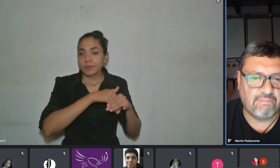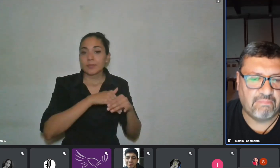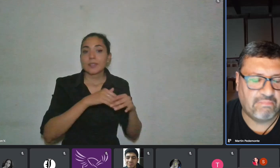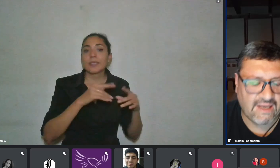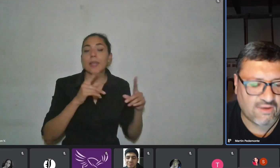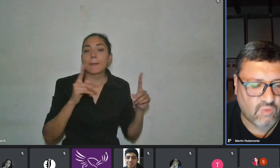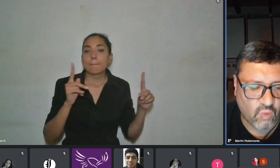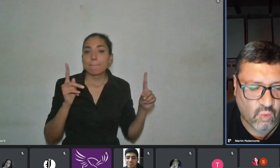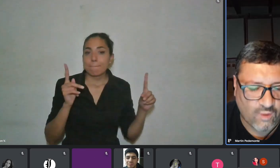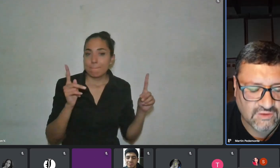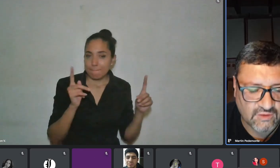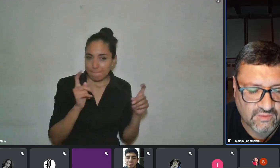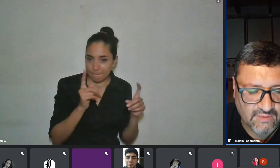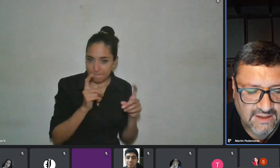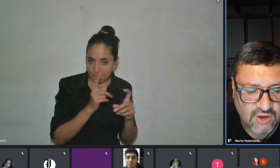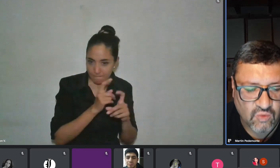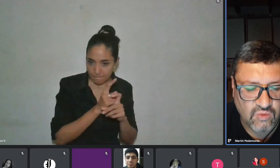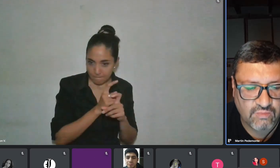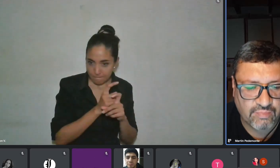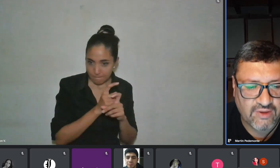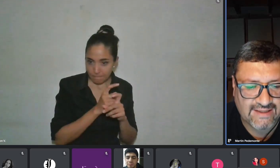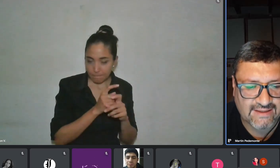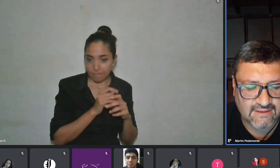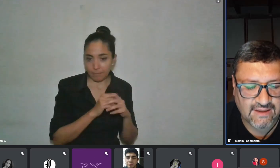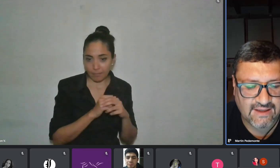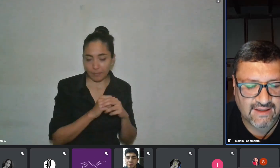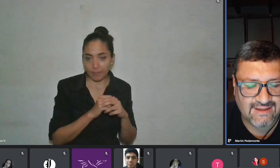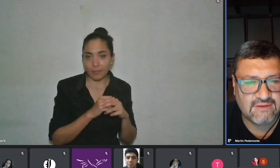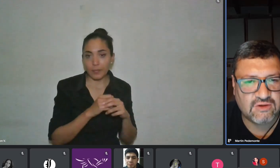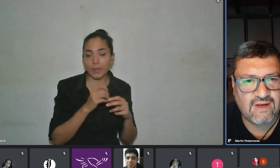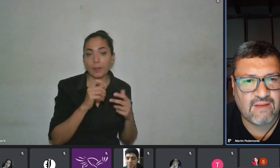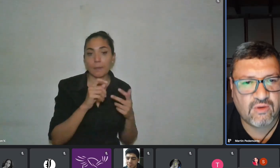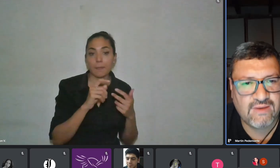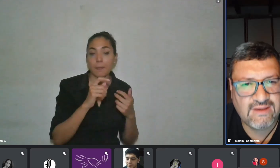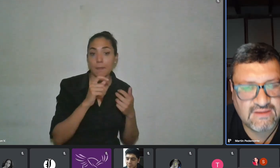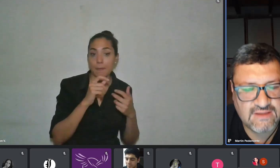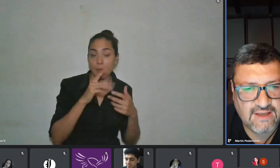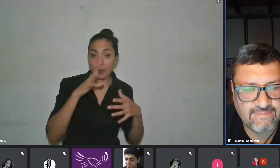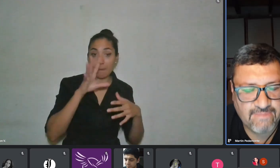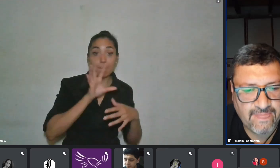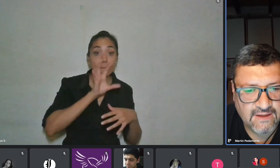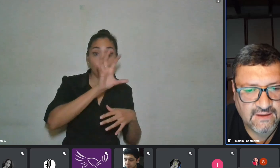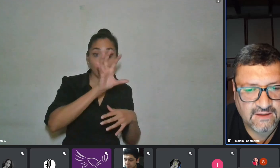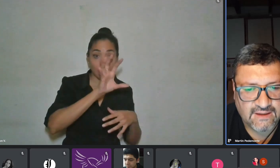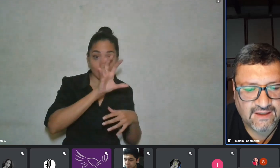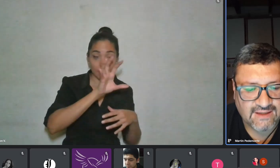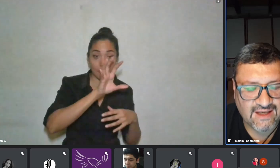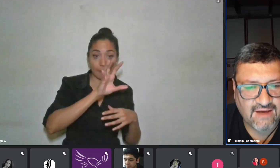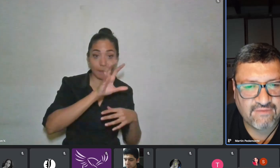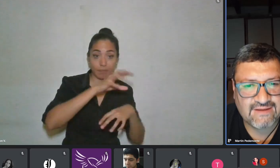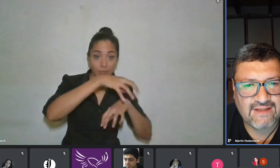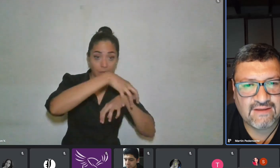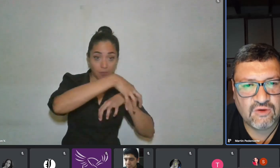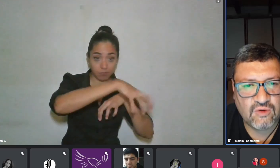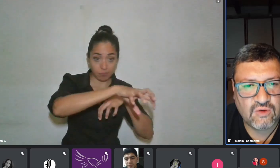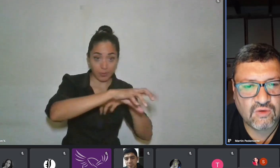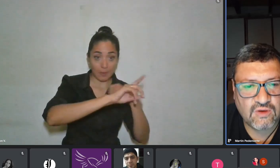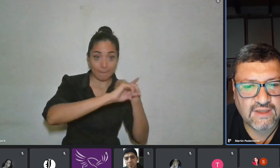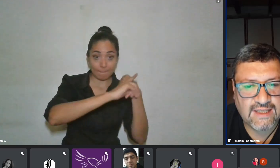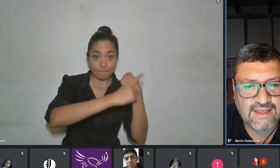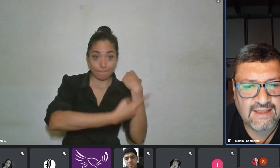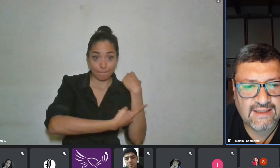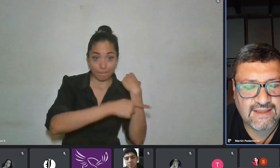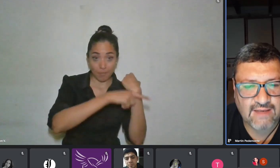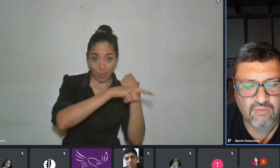eh, cuando un poder dentro de la provincia está